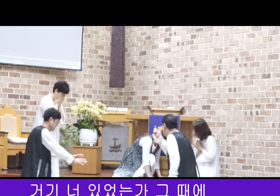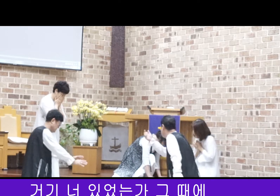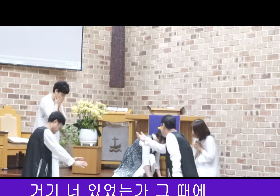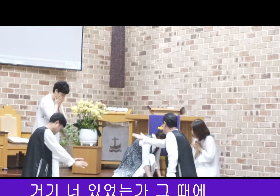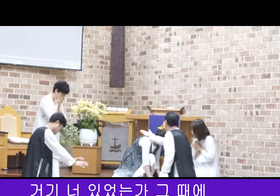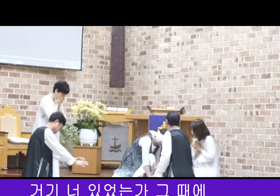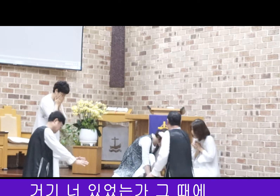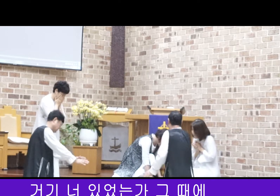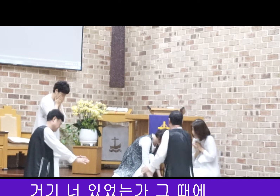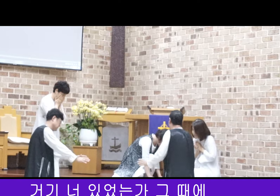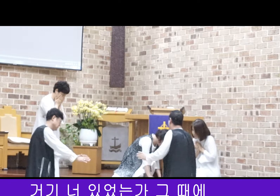그때에